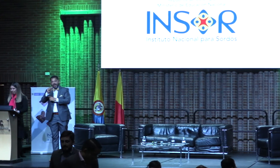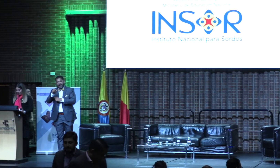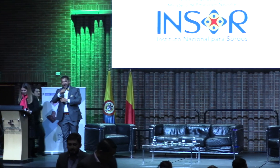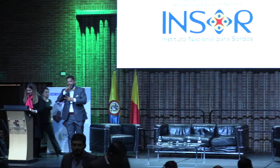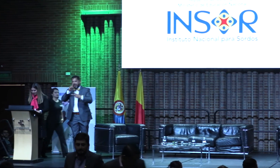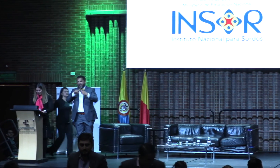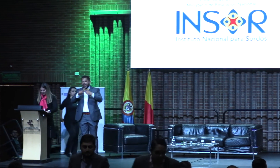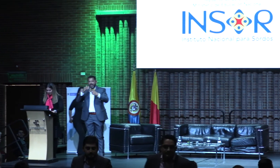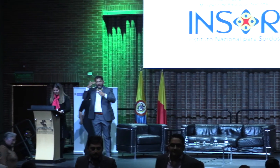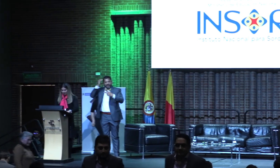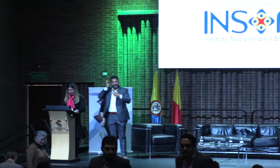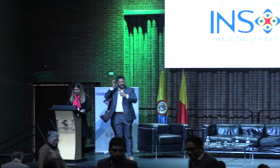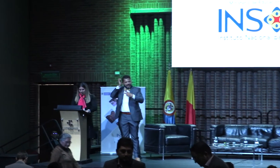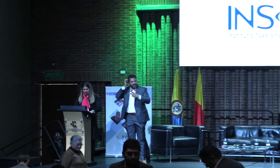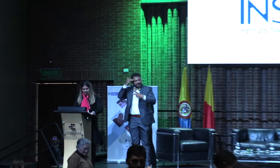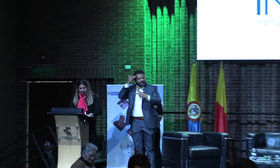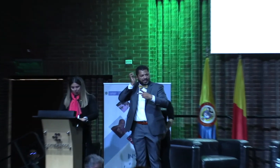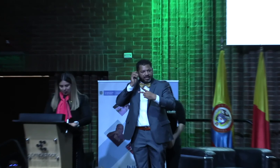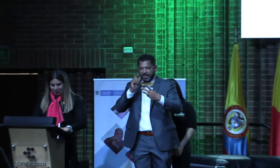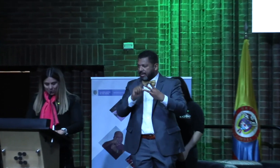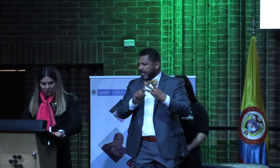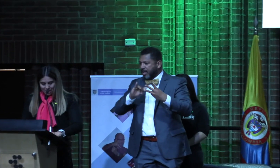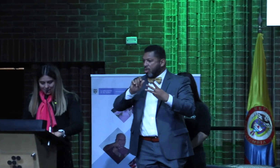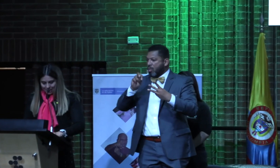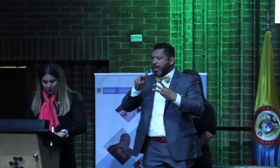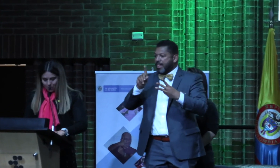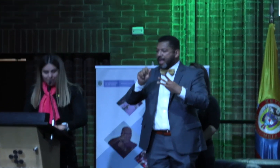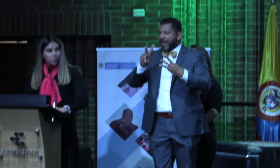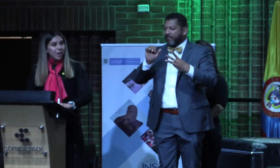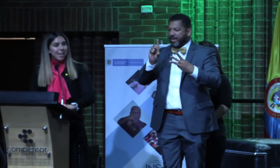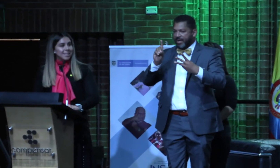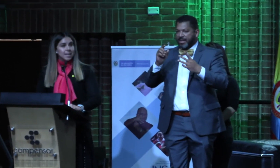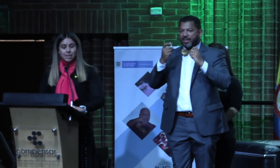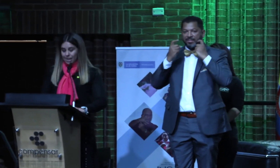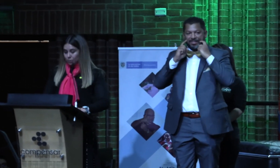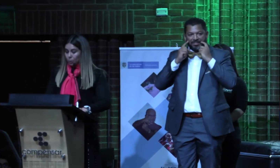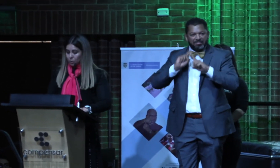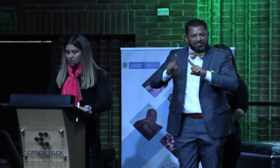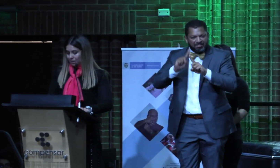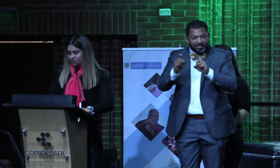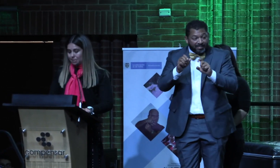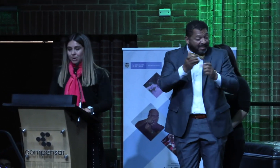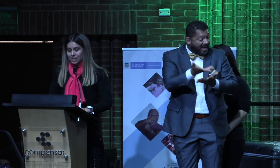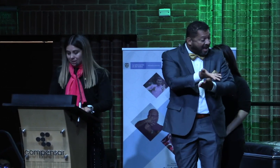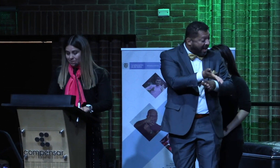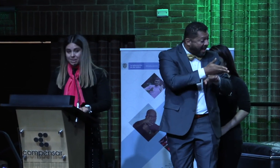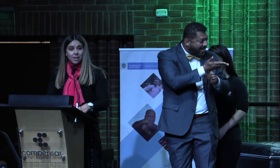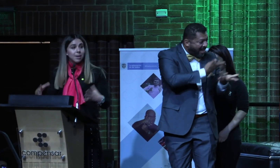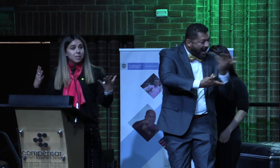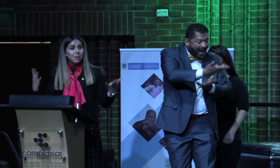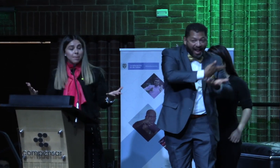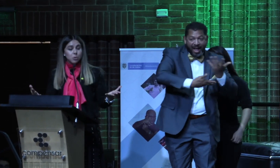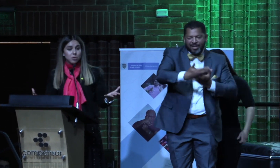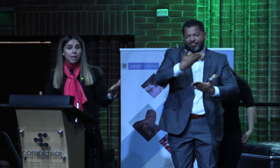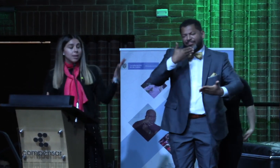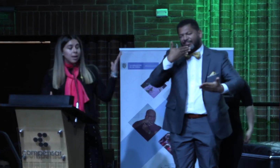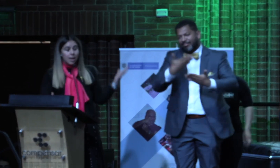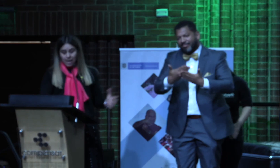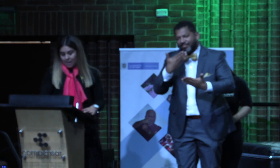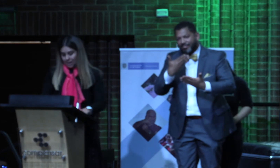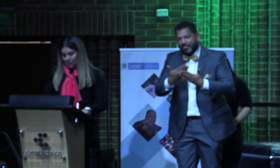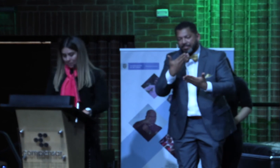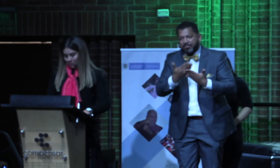a Daisy, a Juan David, a Juan Manuel, a César, a todos los que participaron en estas mesas de debates para